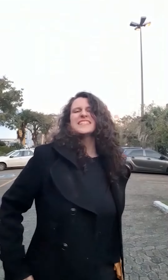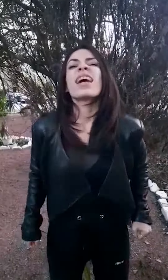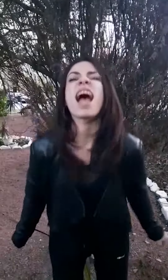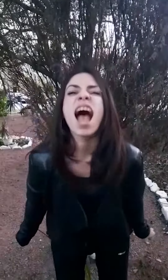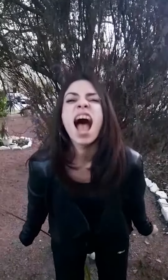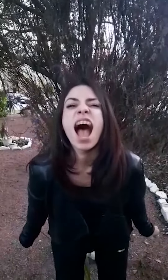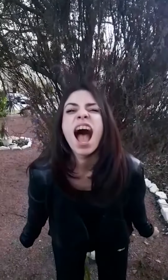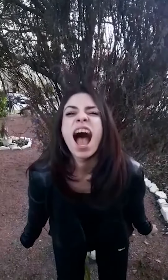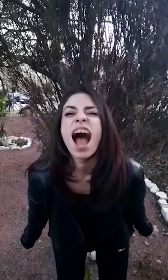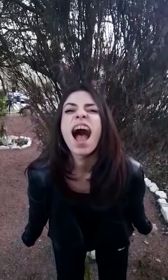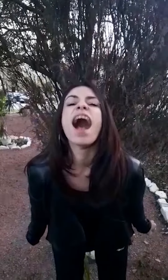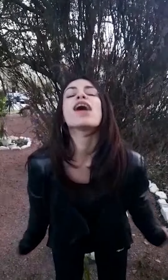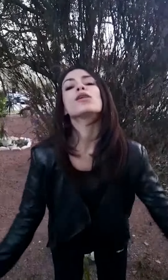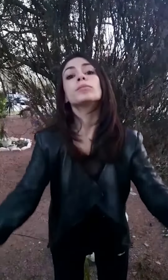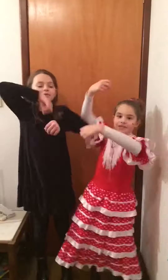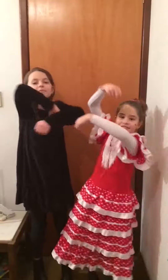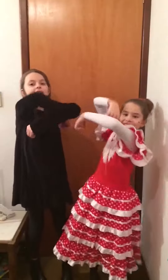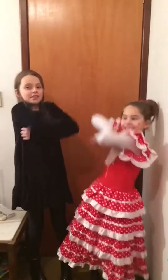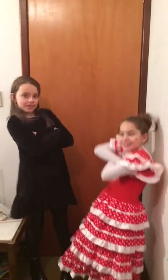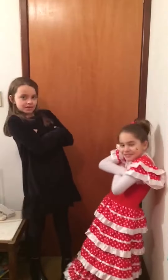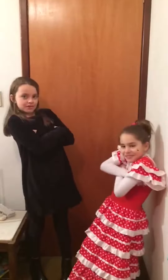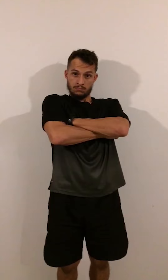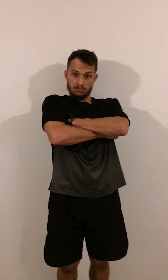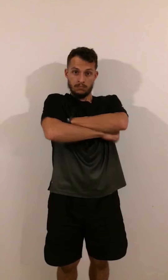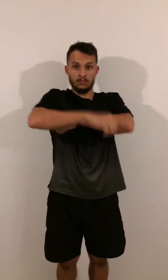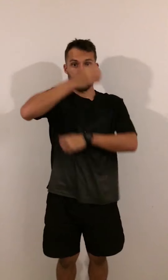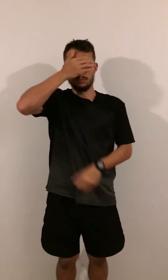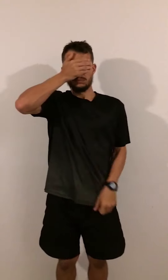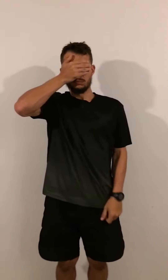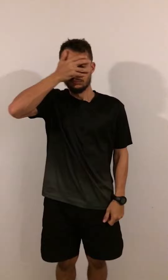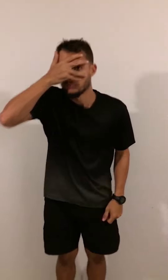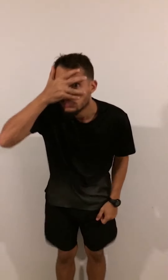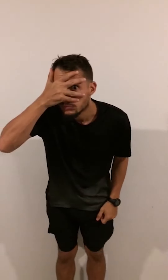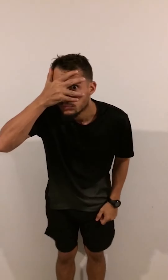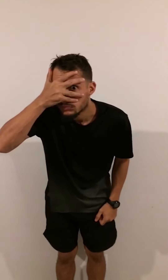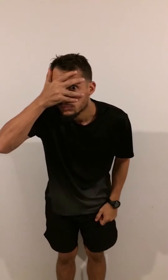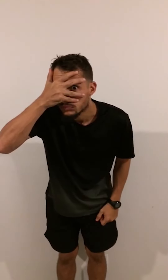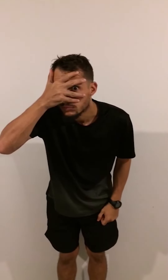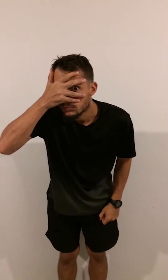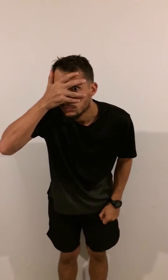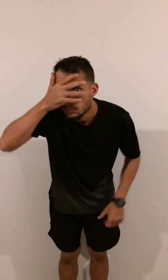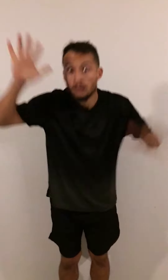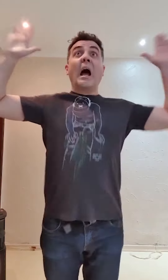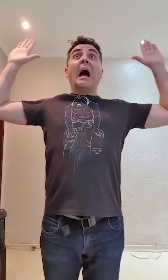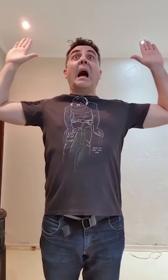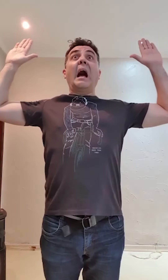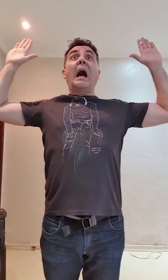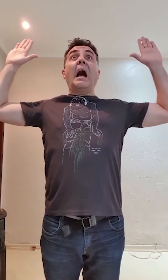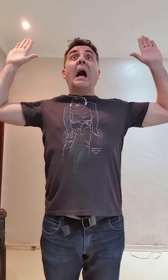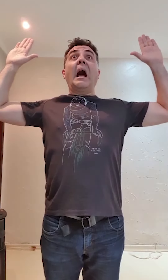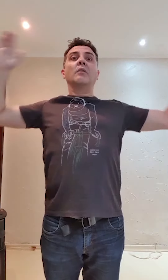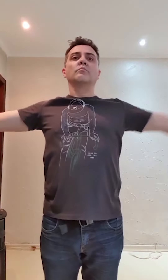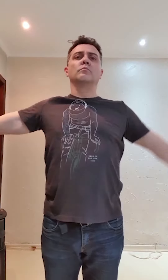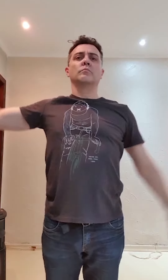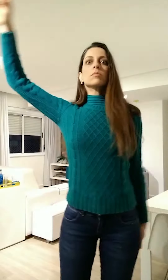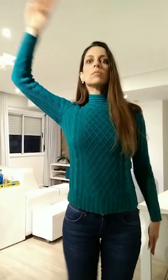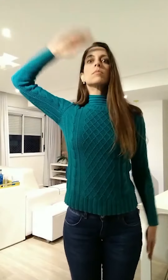Somos anarquistas, somos o patrão. Somos a justiça, somos o ladrão. Somos da